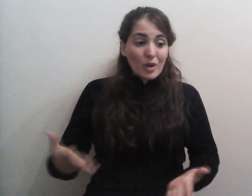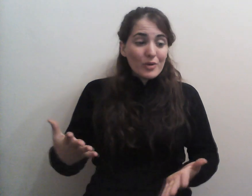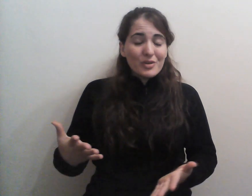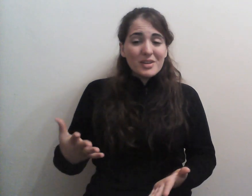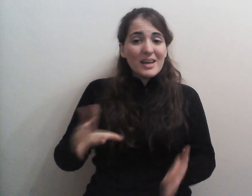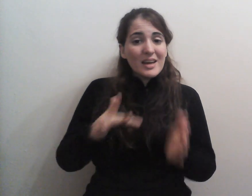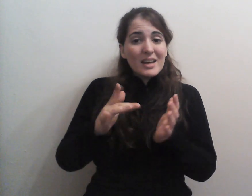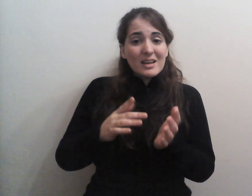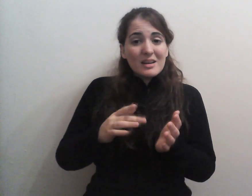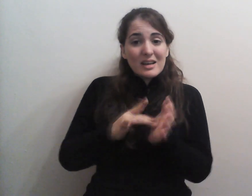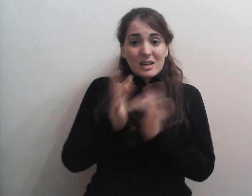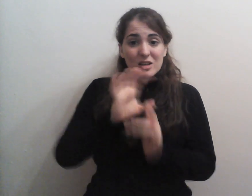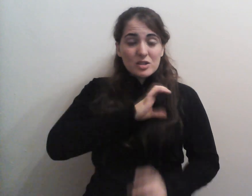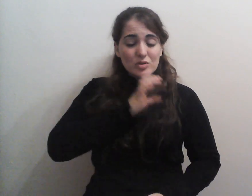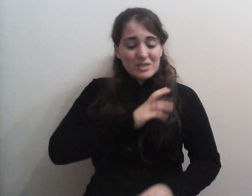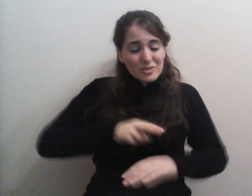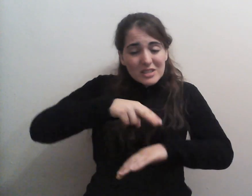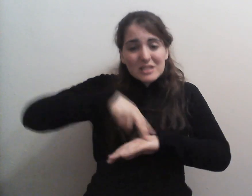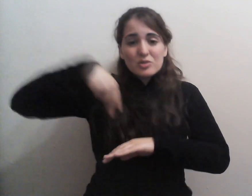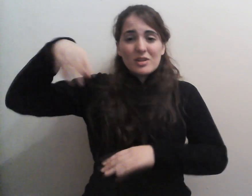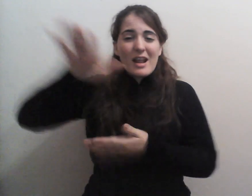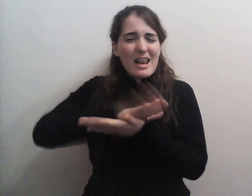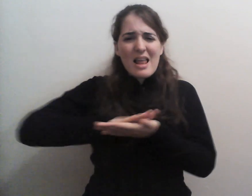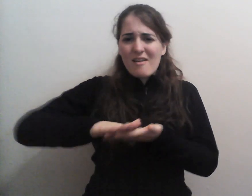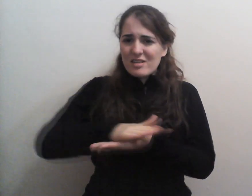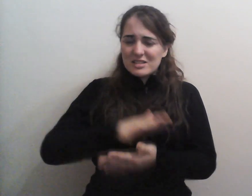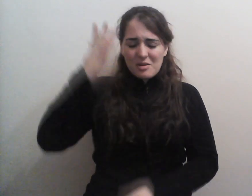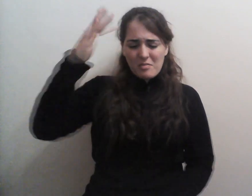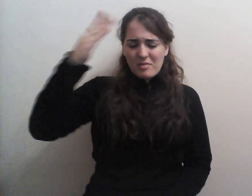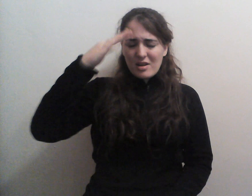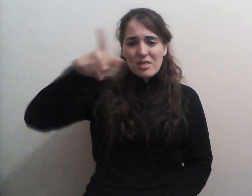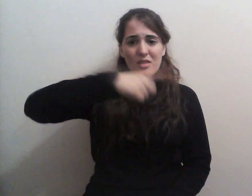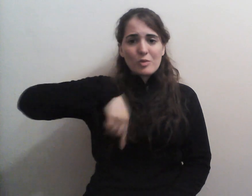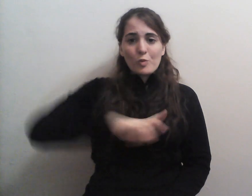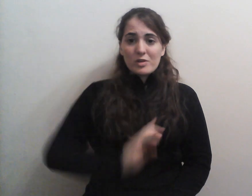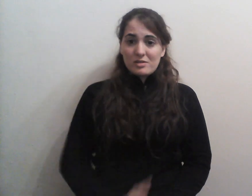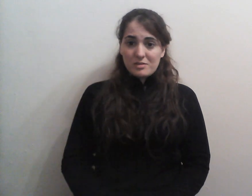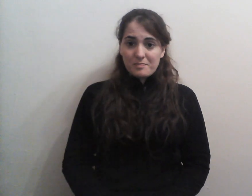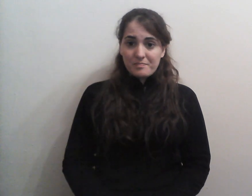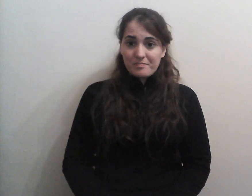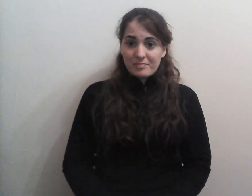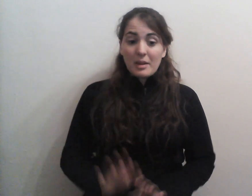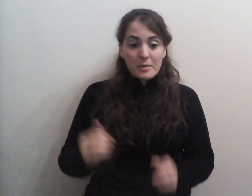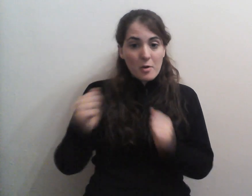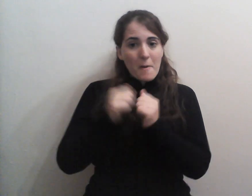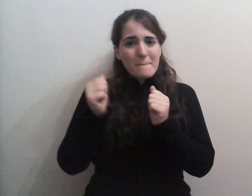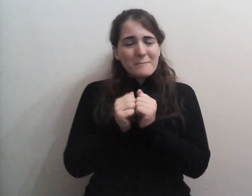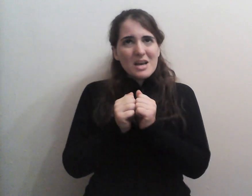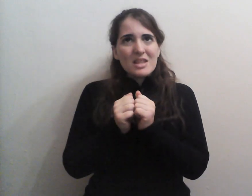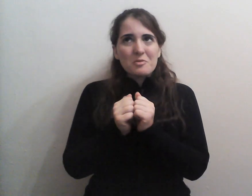esperanza. Pero aquí Pedro conecta dos cosas que a primera vista no